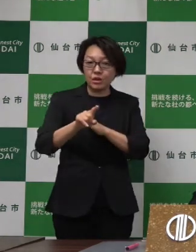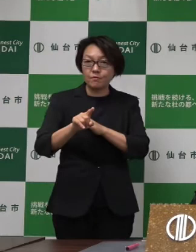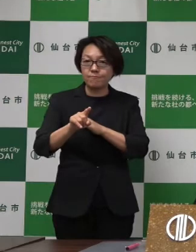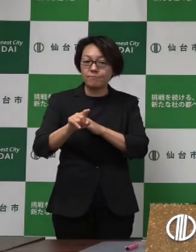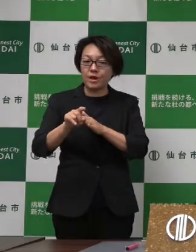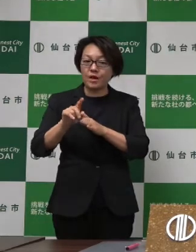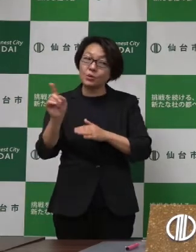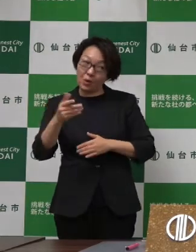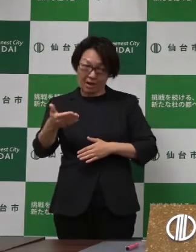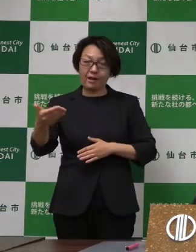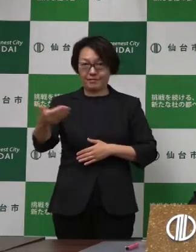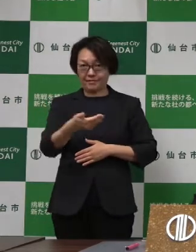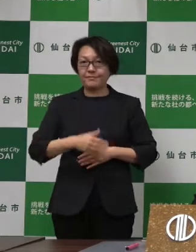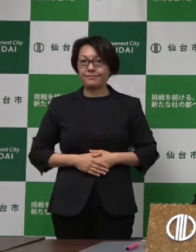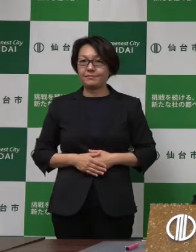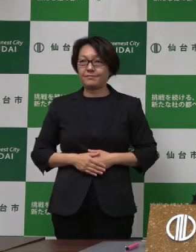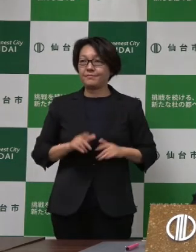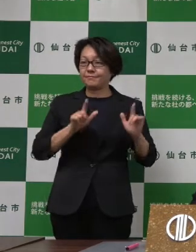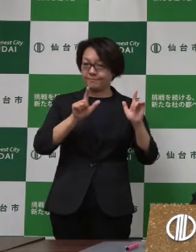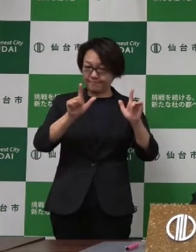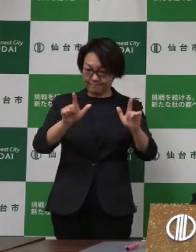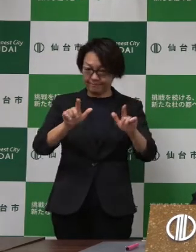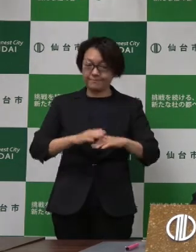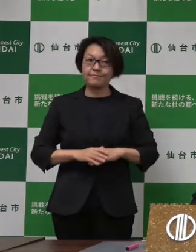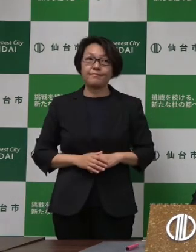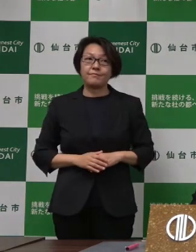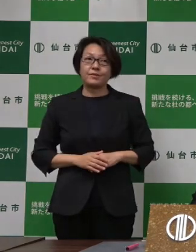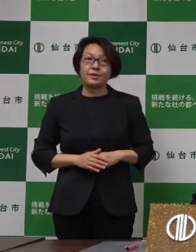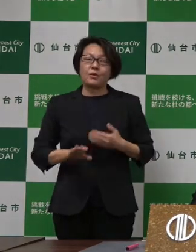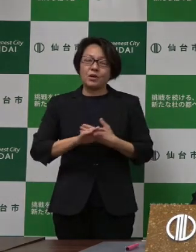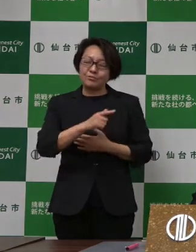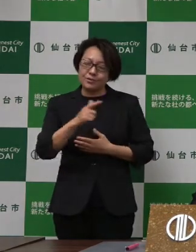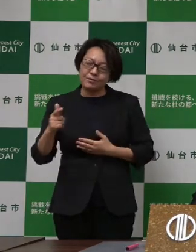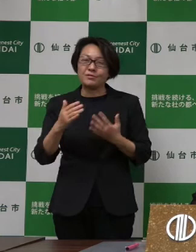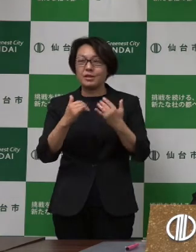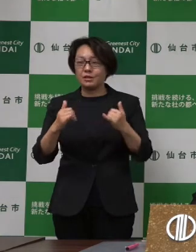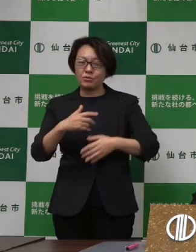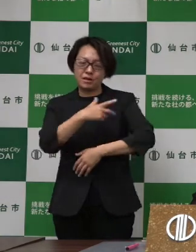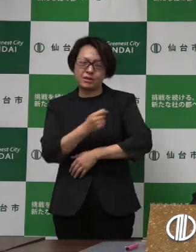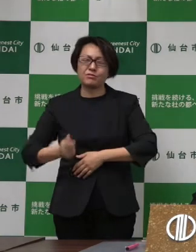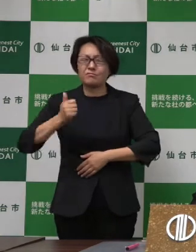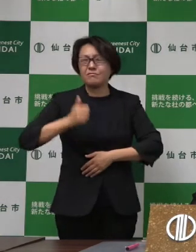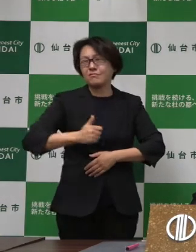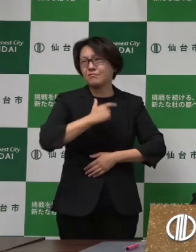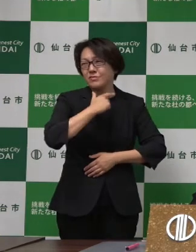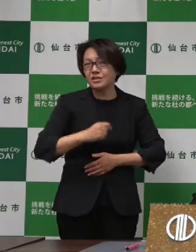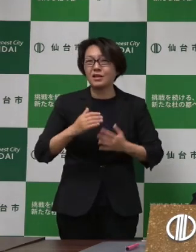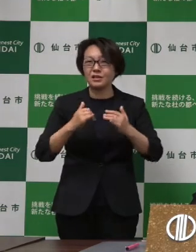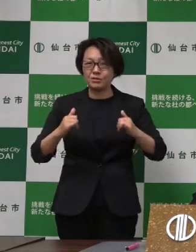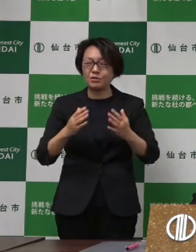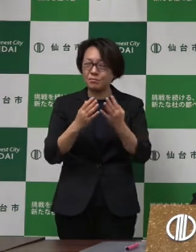あの今のところですね、他にもいろんな方々、接種を急ぎたい皆さんたち